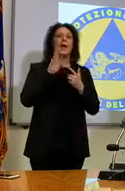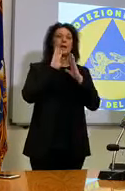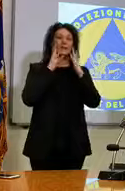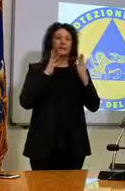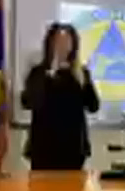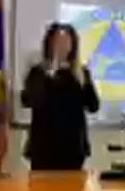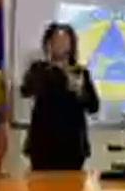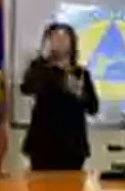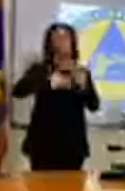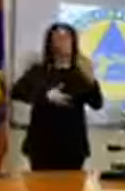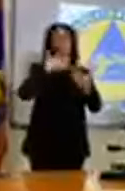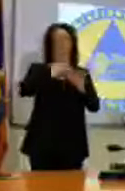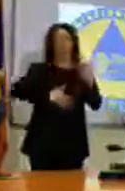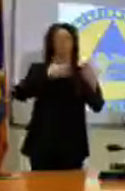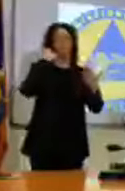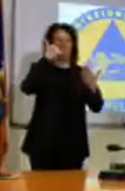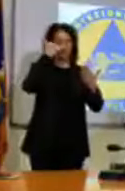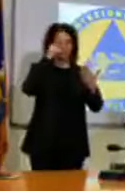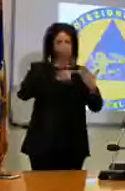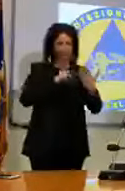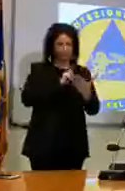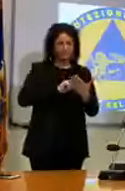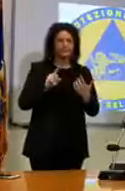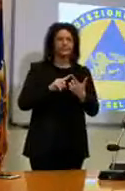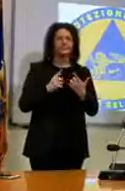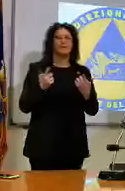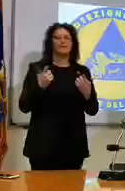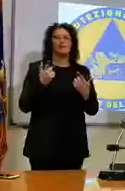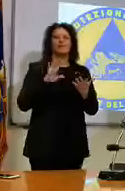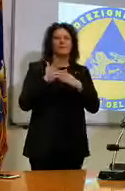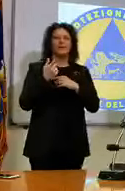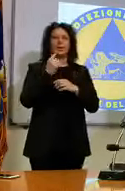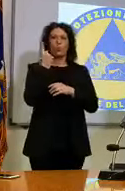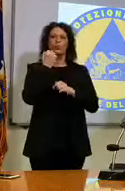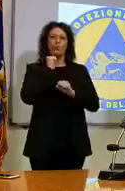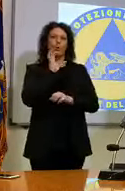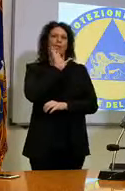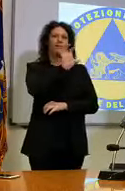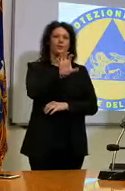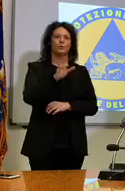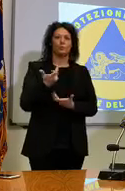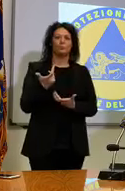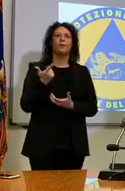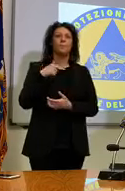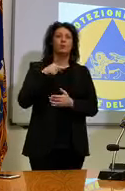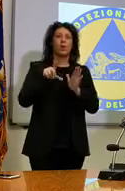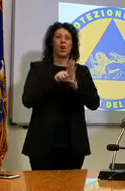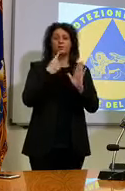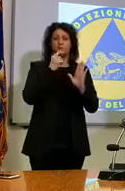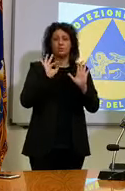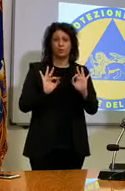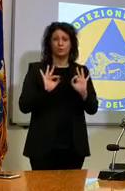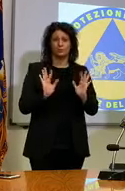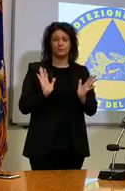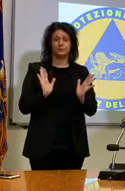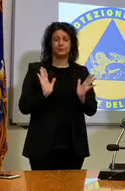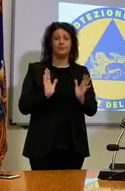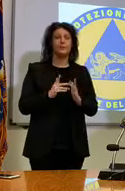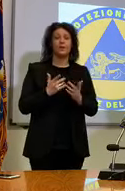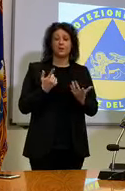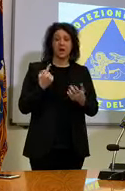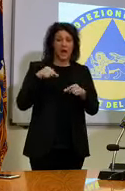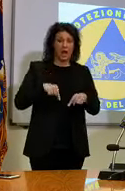telefoni, eccetera, robe, devi ridurti a fare la denuncia in procura, perché questa è la legge oggi. Quindi ad oggi almeno risulta